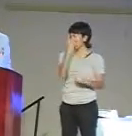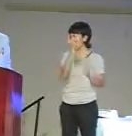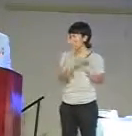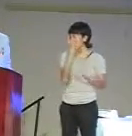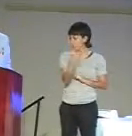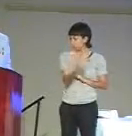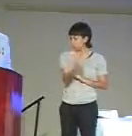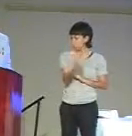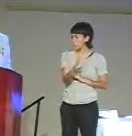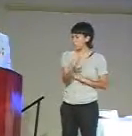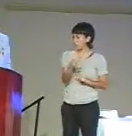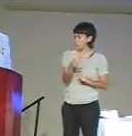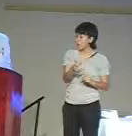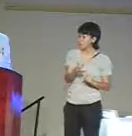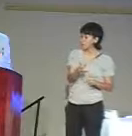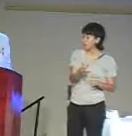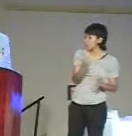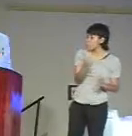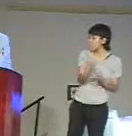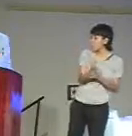solamente el 48% de las mujeres